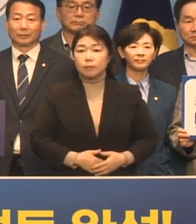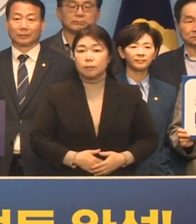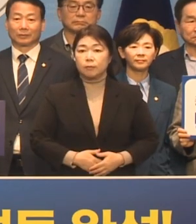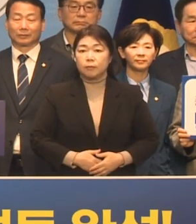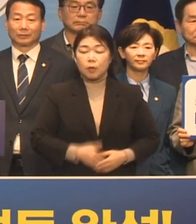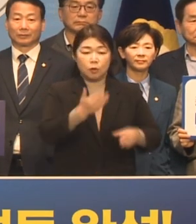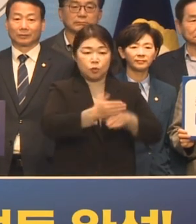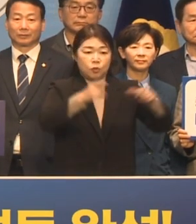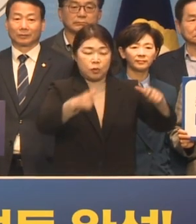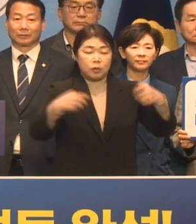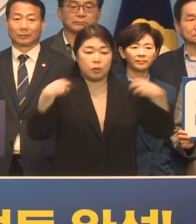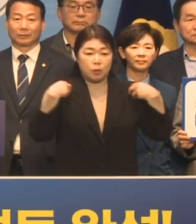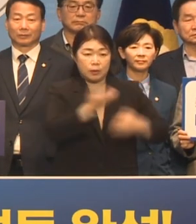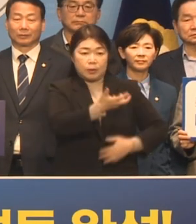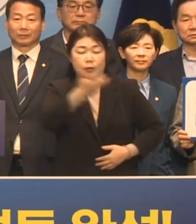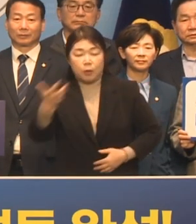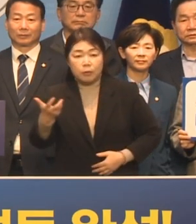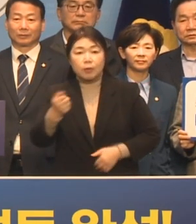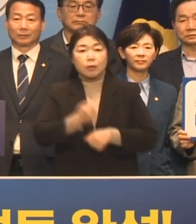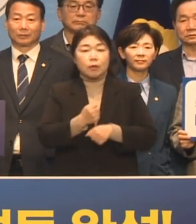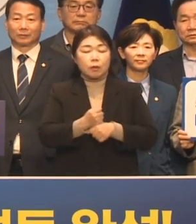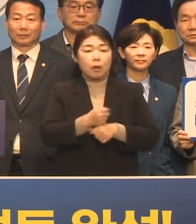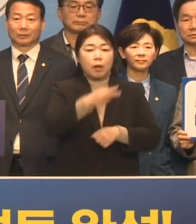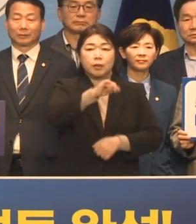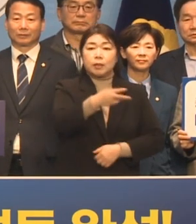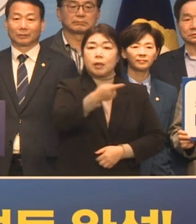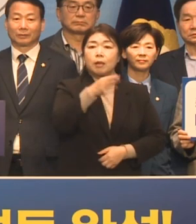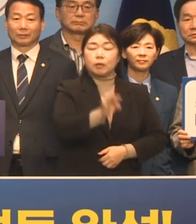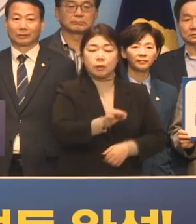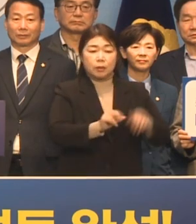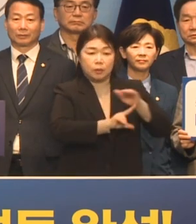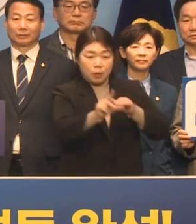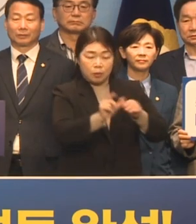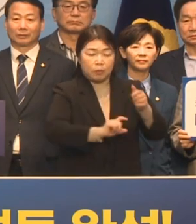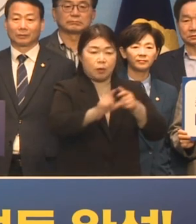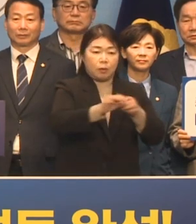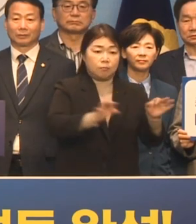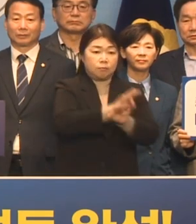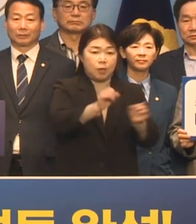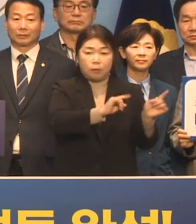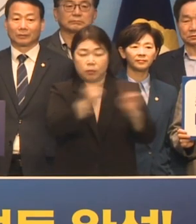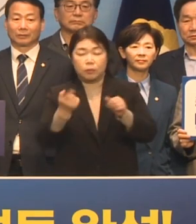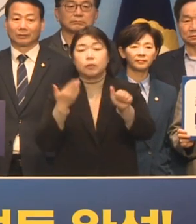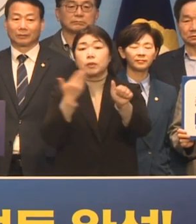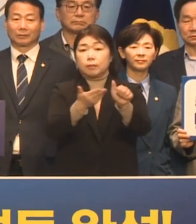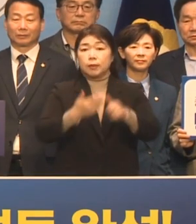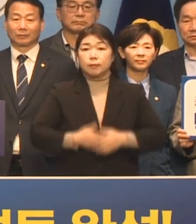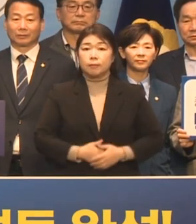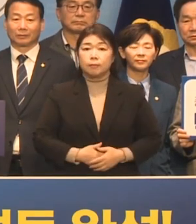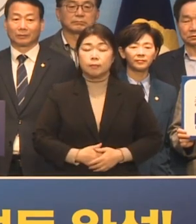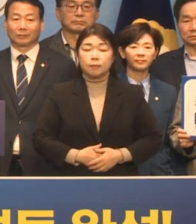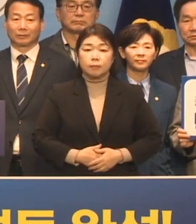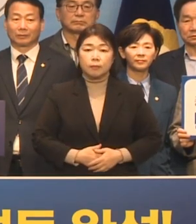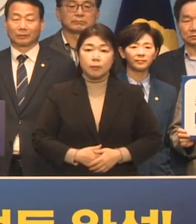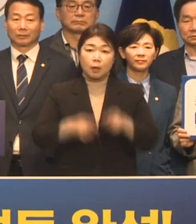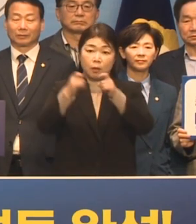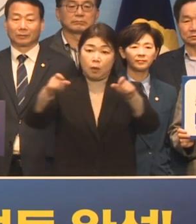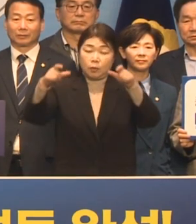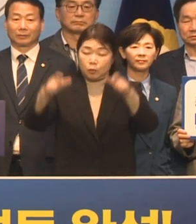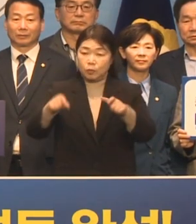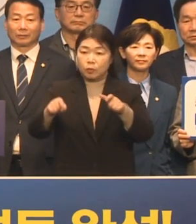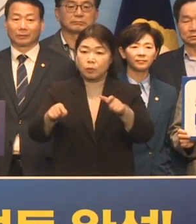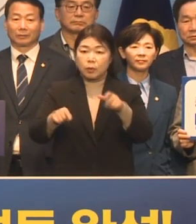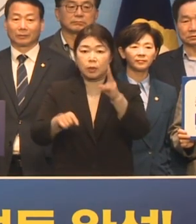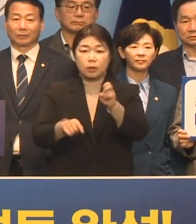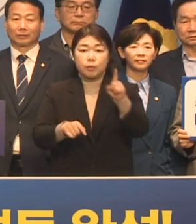중구청 이전 재추진을 통해 신당역 일대 상권을 확 살리겠습니다. 성동구 21구역,